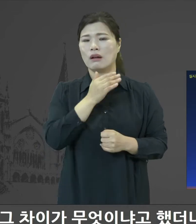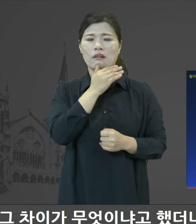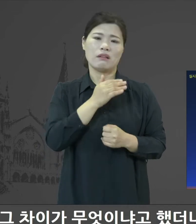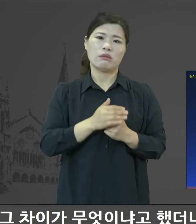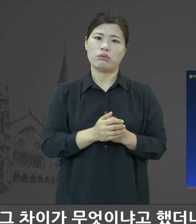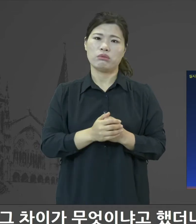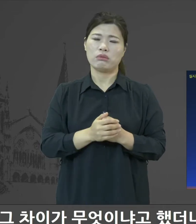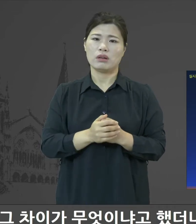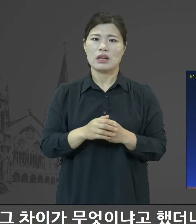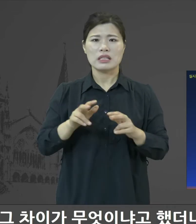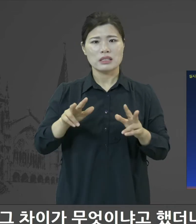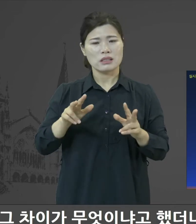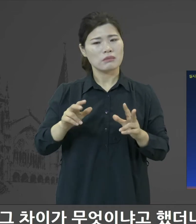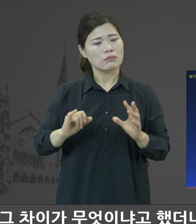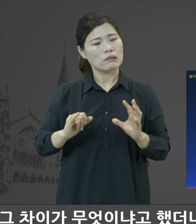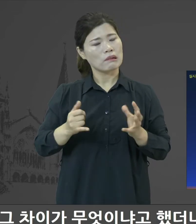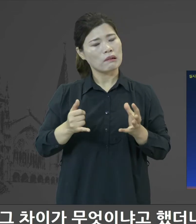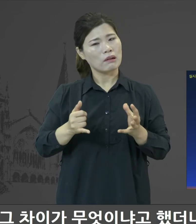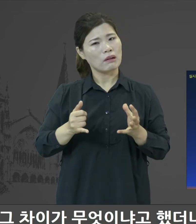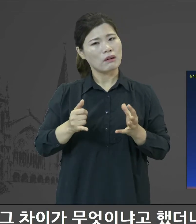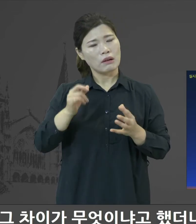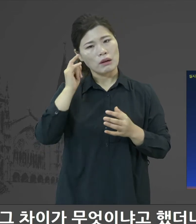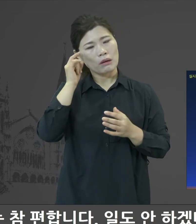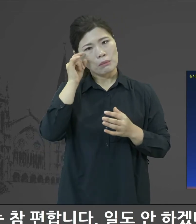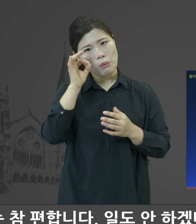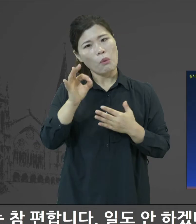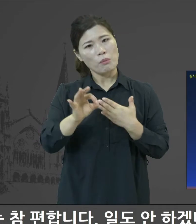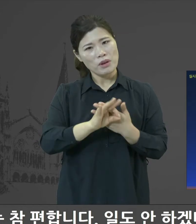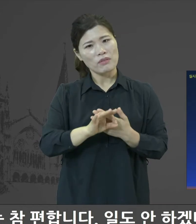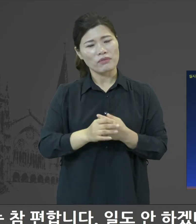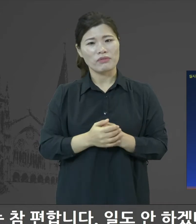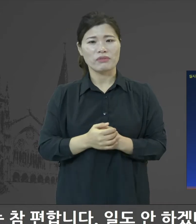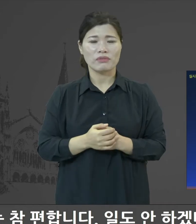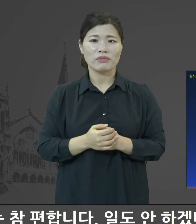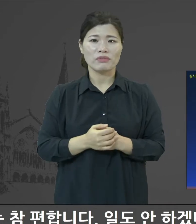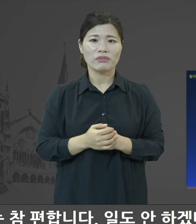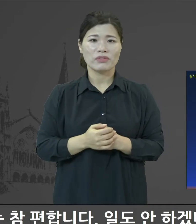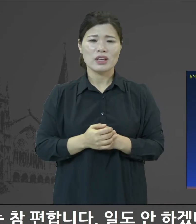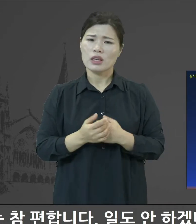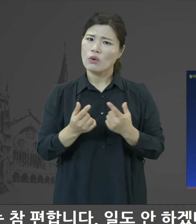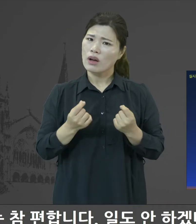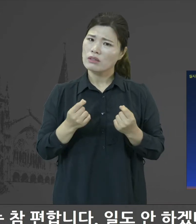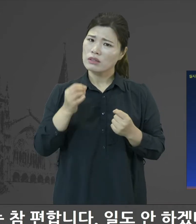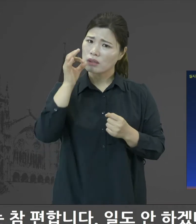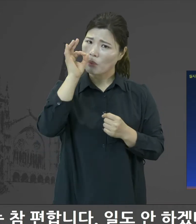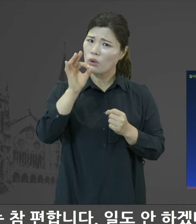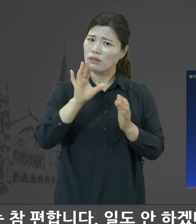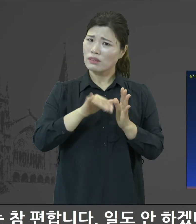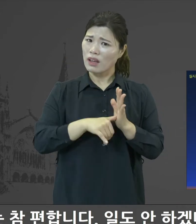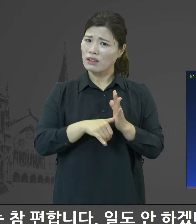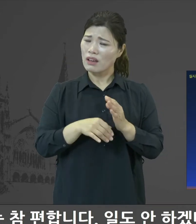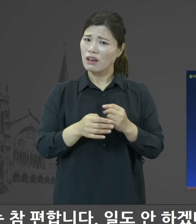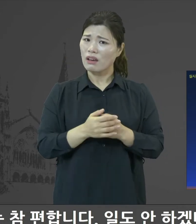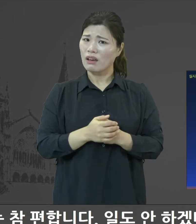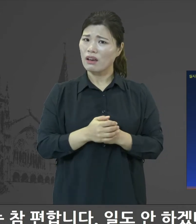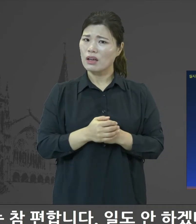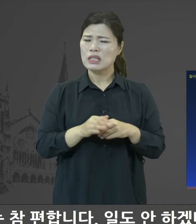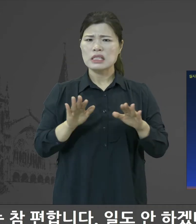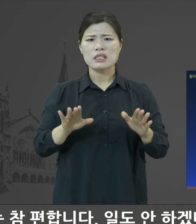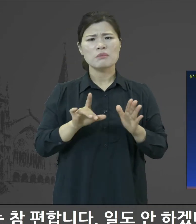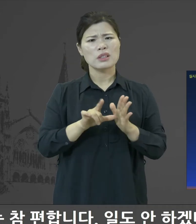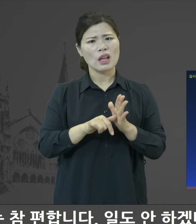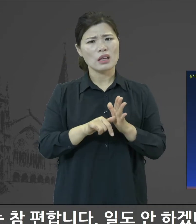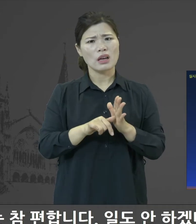이 세대를 이렇게 진단해 보니까, 물론 작은 한 면이지만 이런 각도에서 진단해 보니까 이 시대가